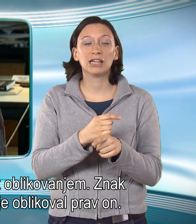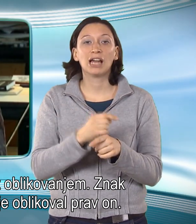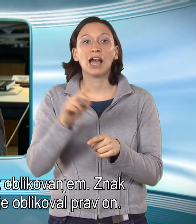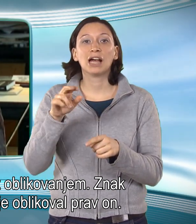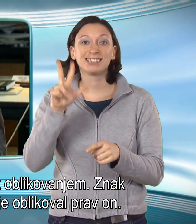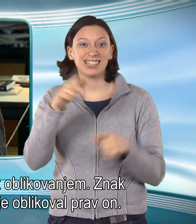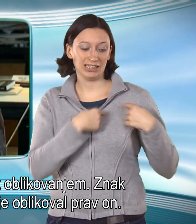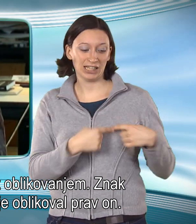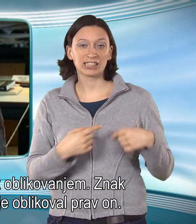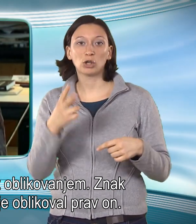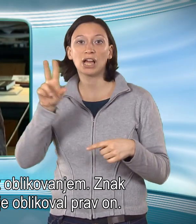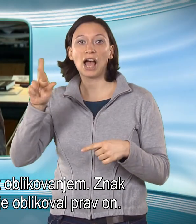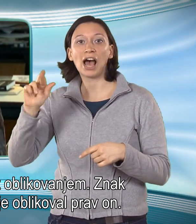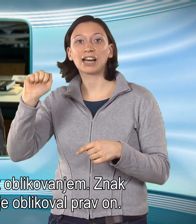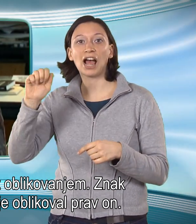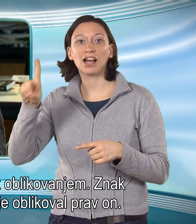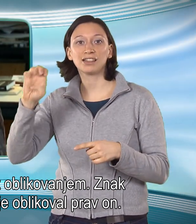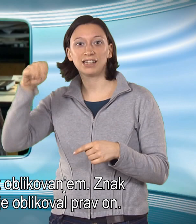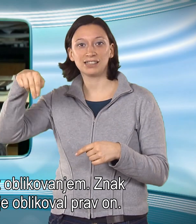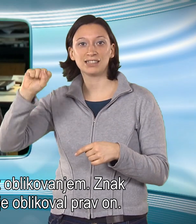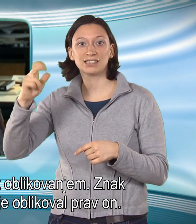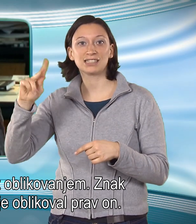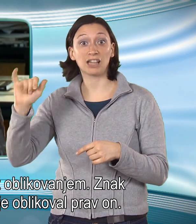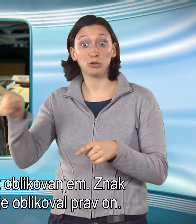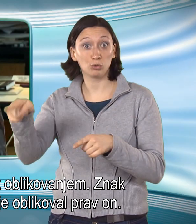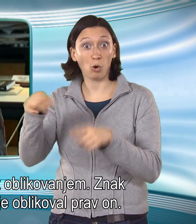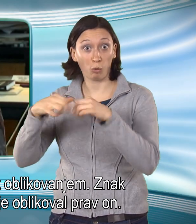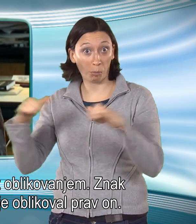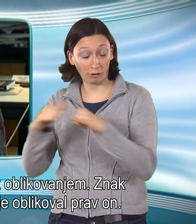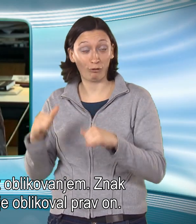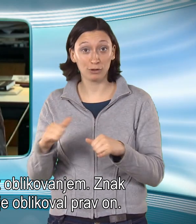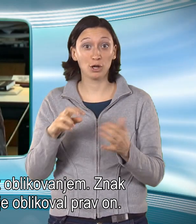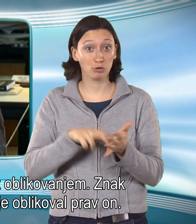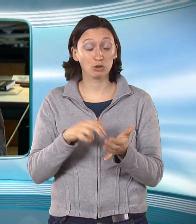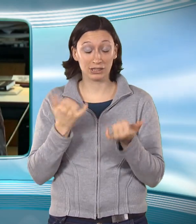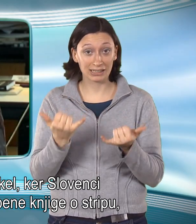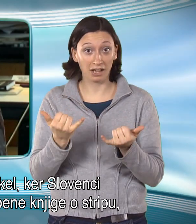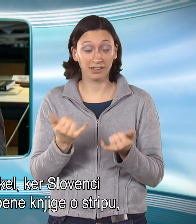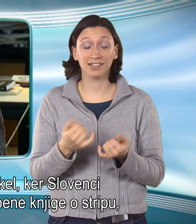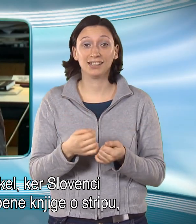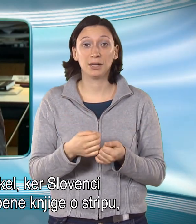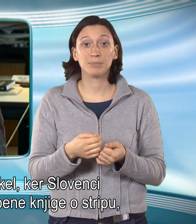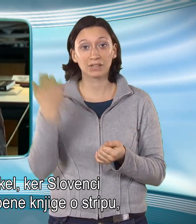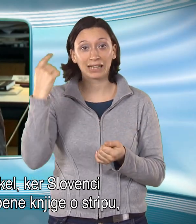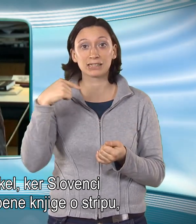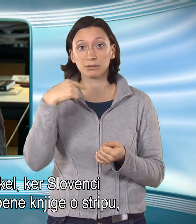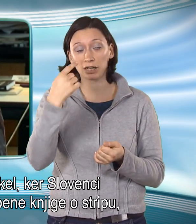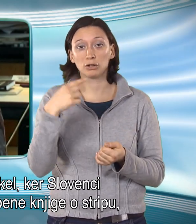tudi Radenska 3 srca, ta znak je od Milka Bambiča, tudi zelo zanimiv še zdaj. No, takrat sem rekel,